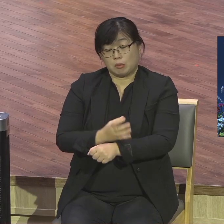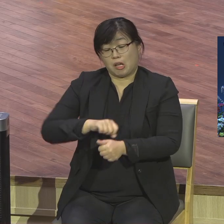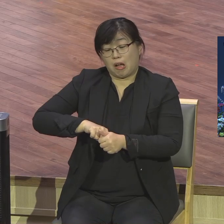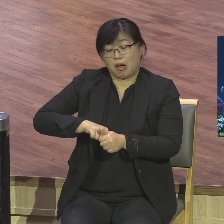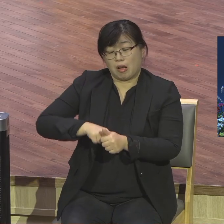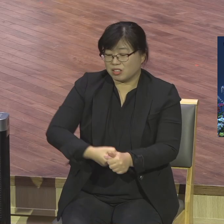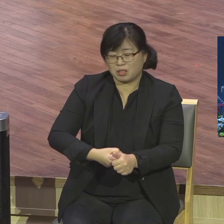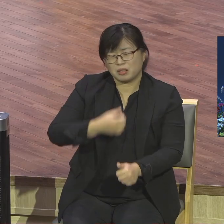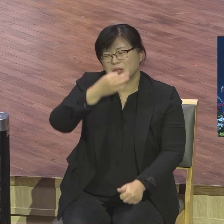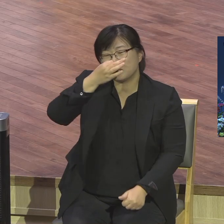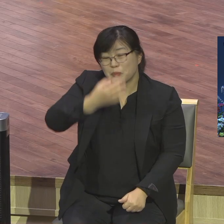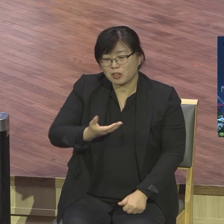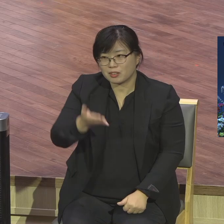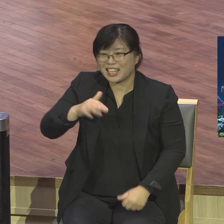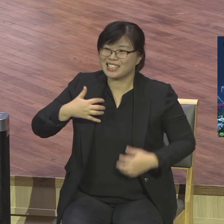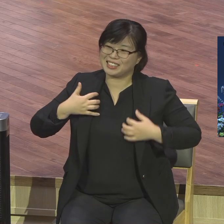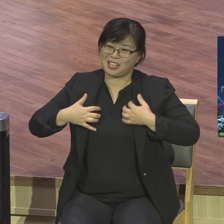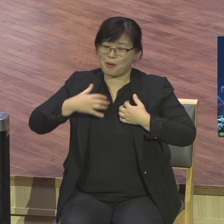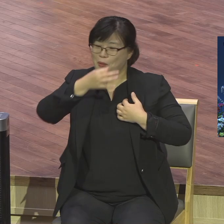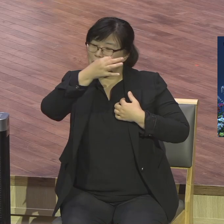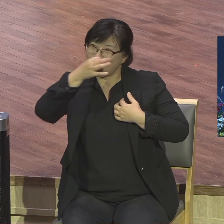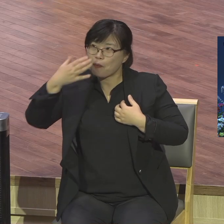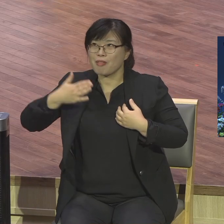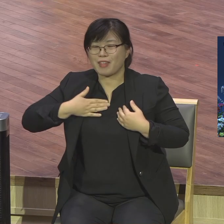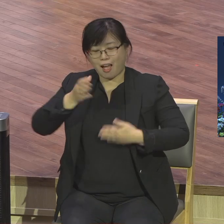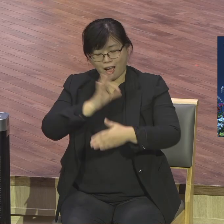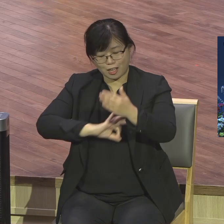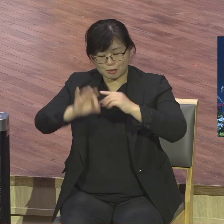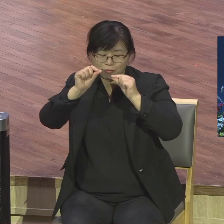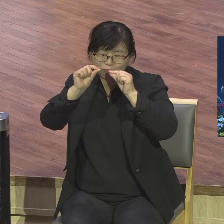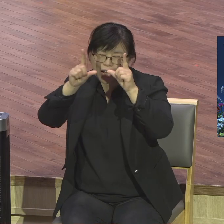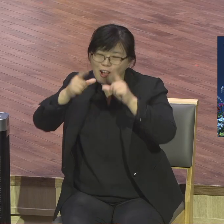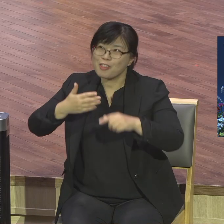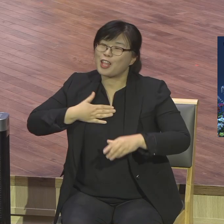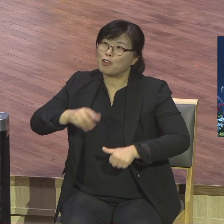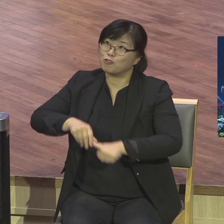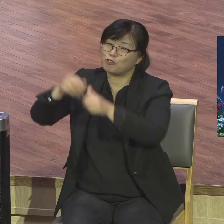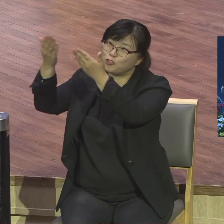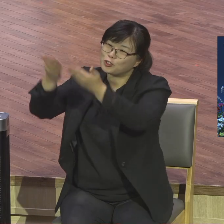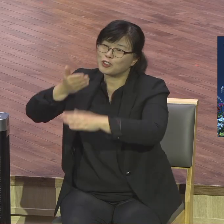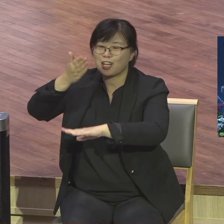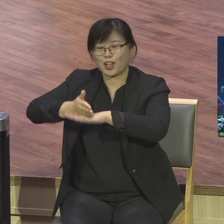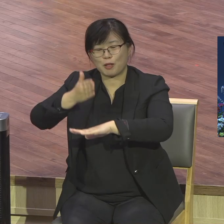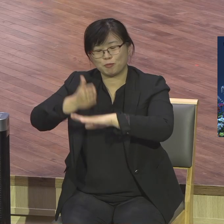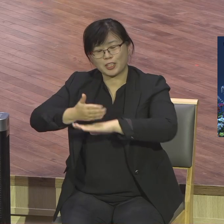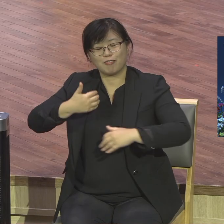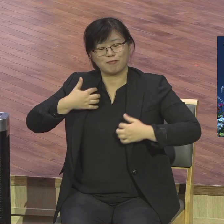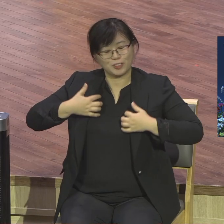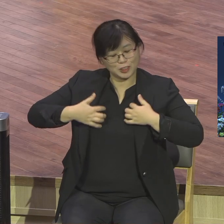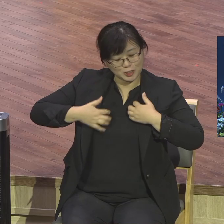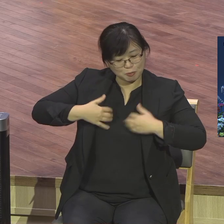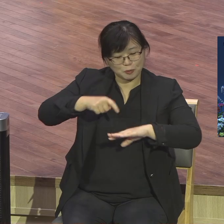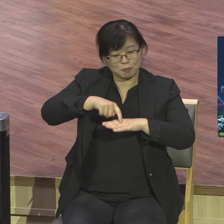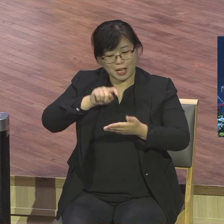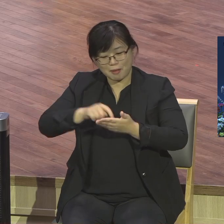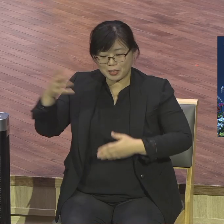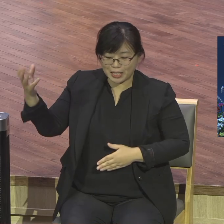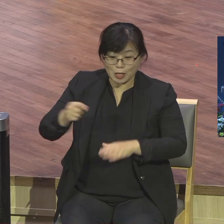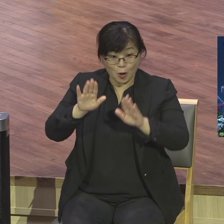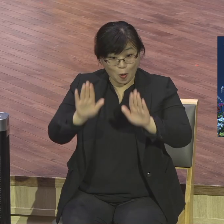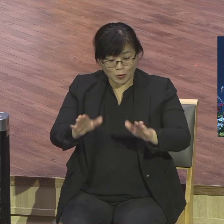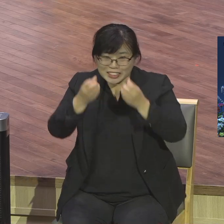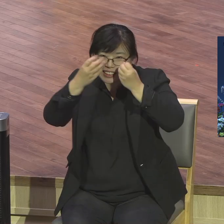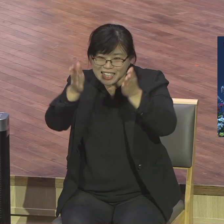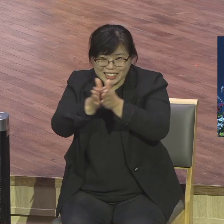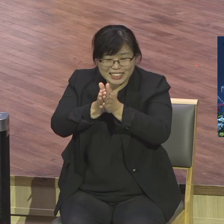날 구원하신 줄을 날 구원하신 줄이 감사하고 날 감사하고 내가 구원받은 하나님처럼 오늘 또 하나님